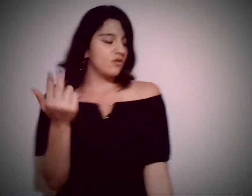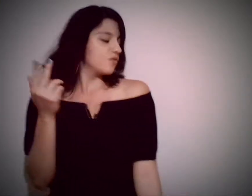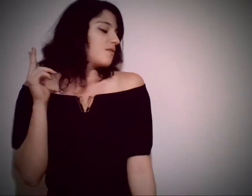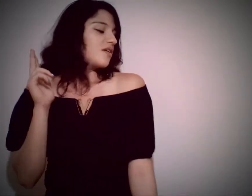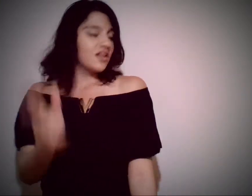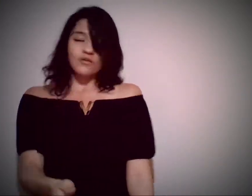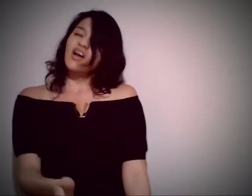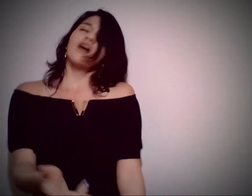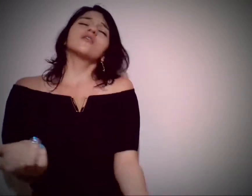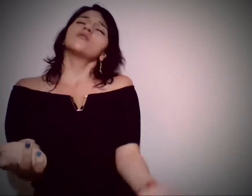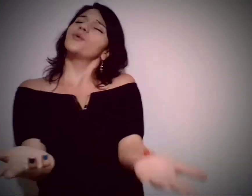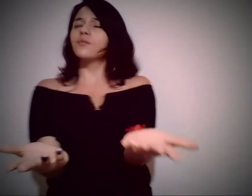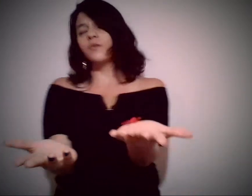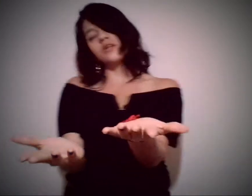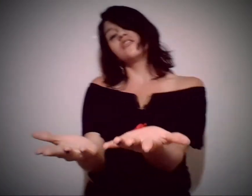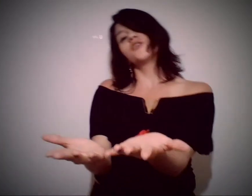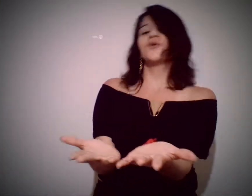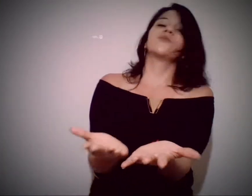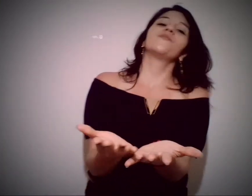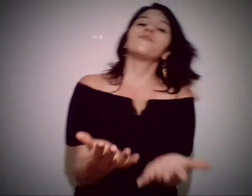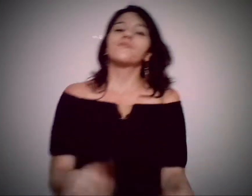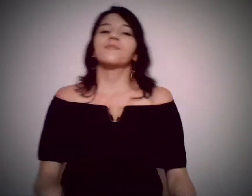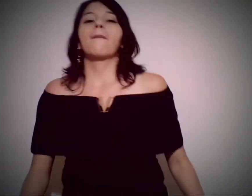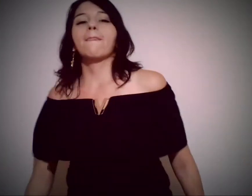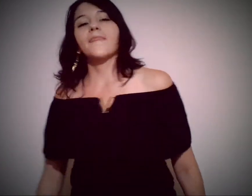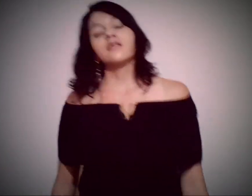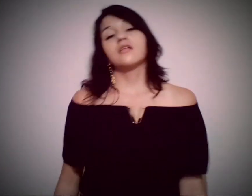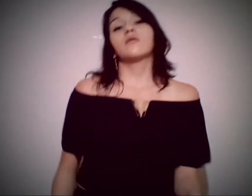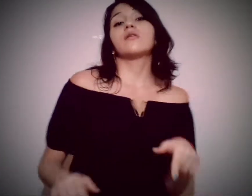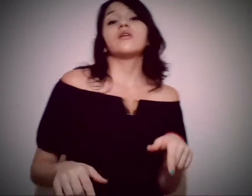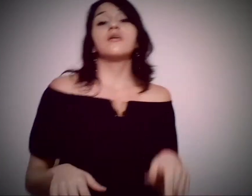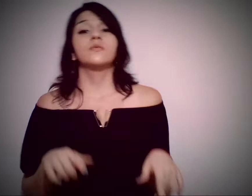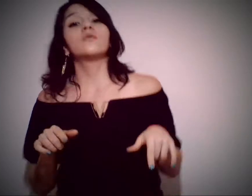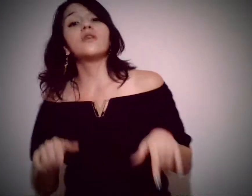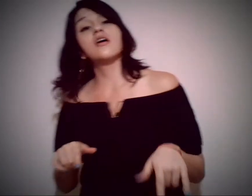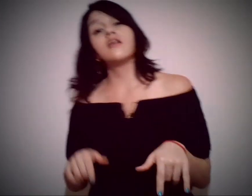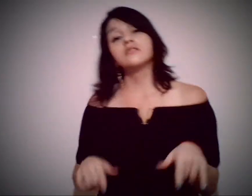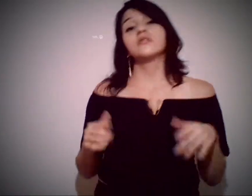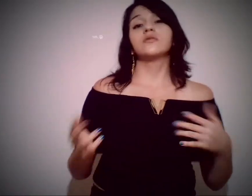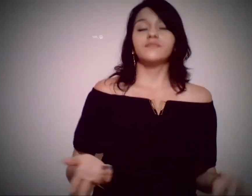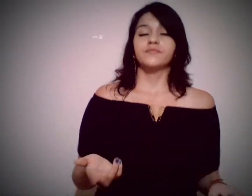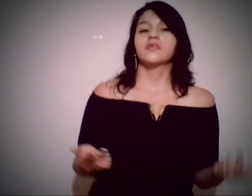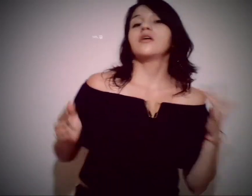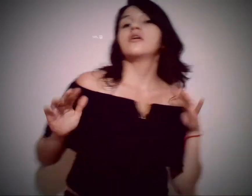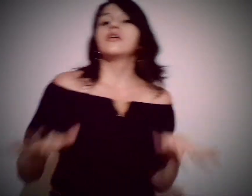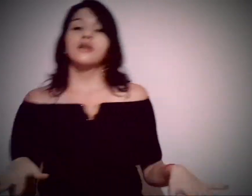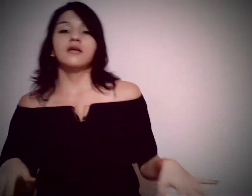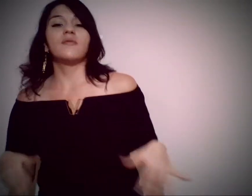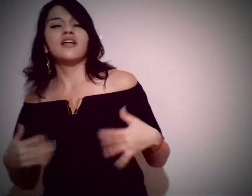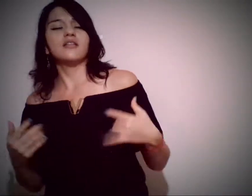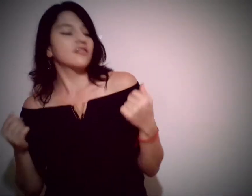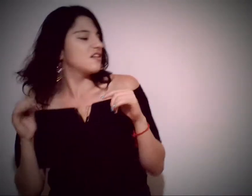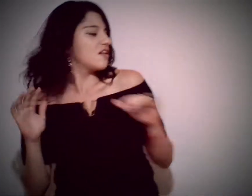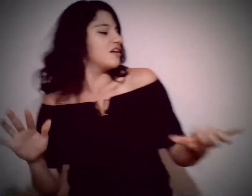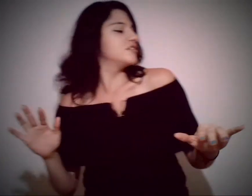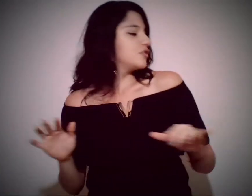aliento Ni va a meter el aliento, ni se me quede aliento Solo le estoy pidiendo, solo le estoy pidiendo Romper este silencio, romper este